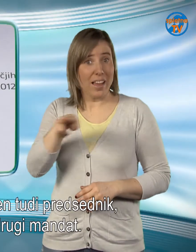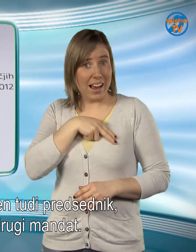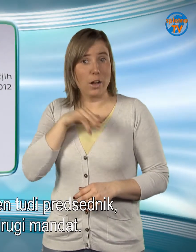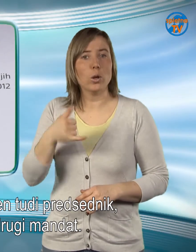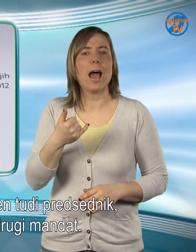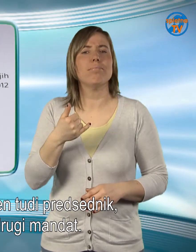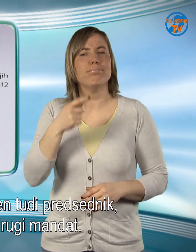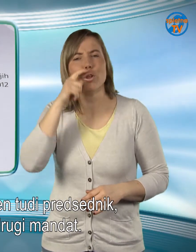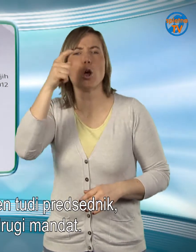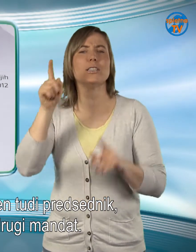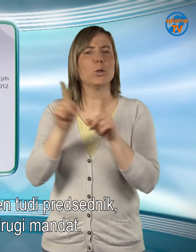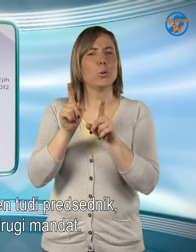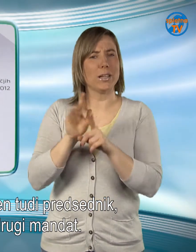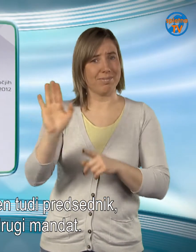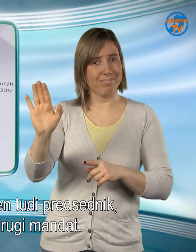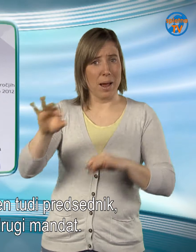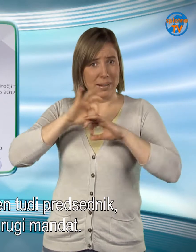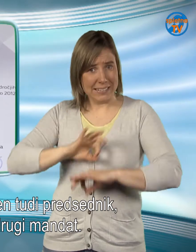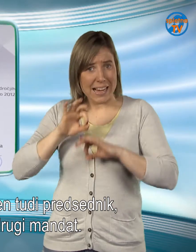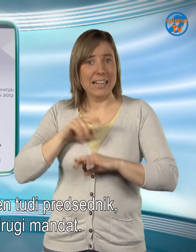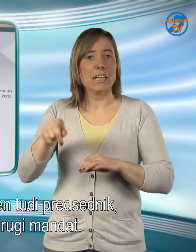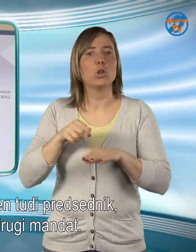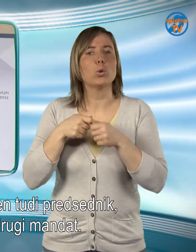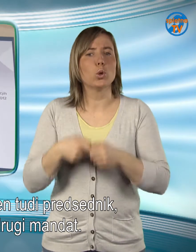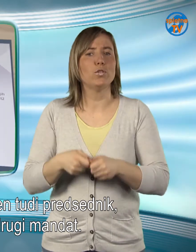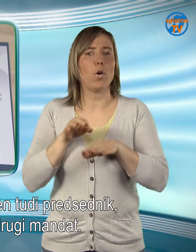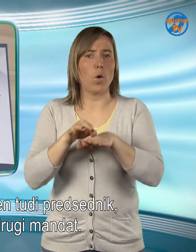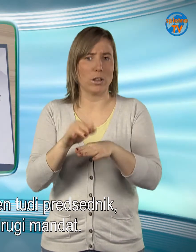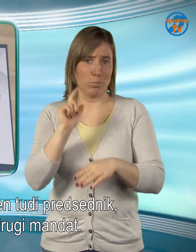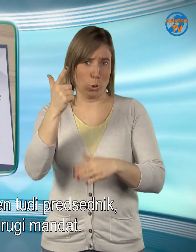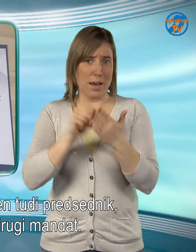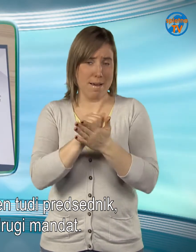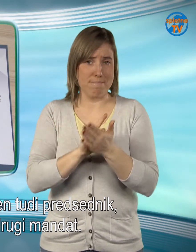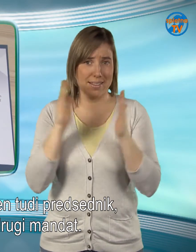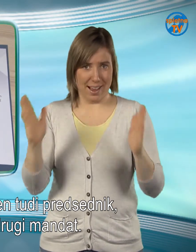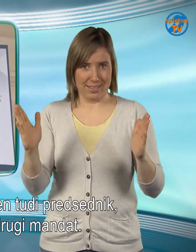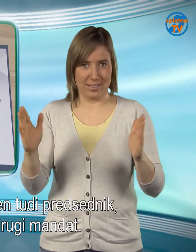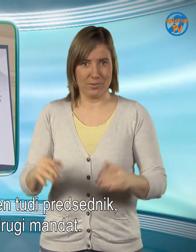Na nagrado je ponosen tudi predsednik, ki društvo vodi drugi mandat.